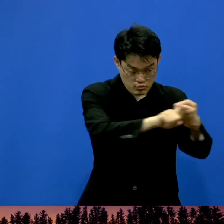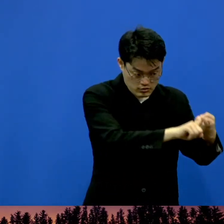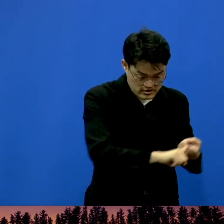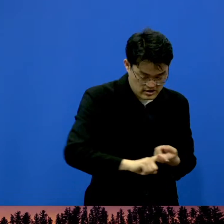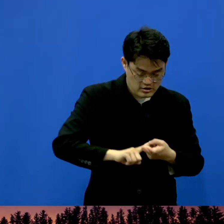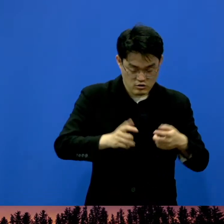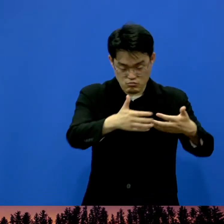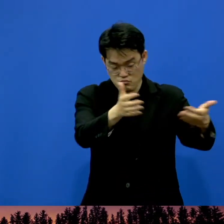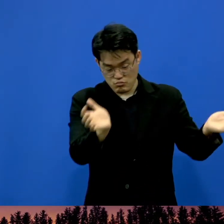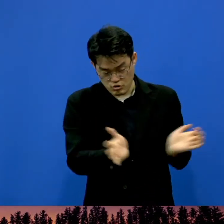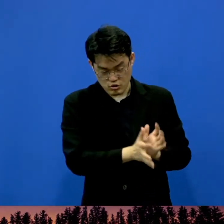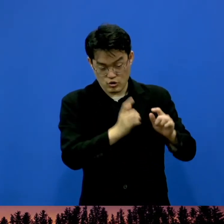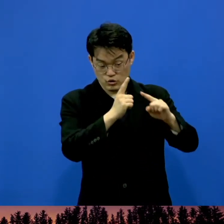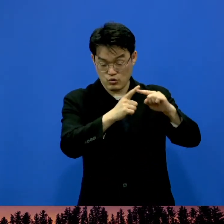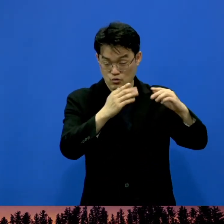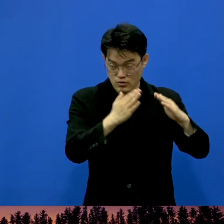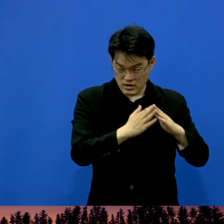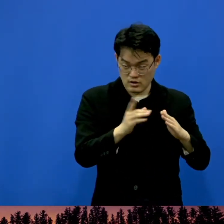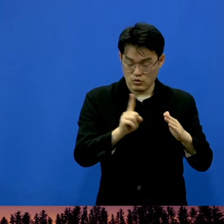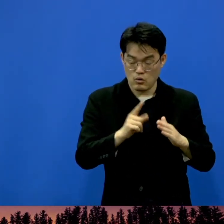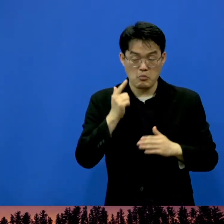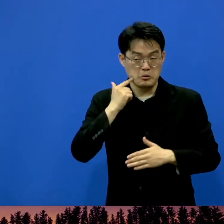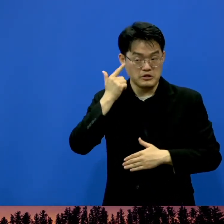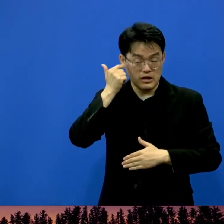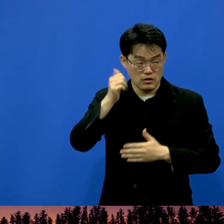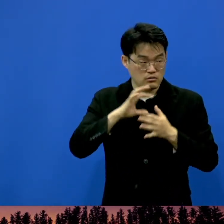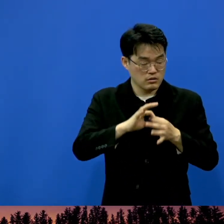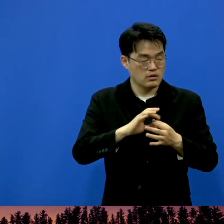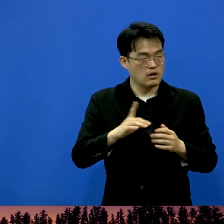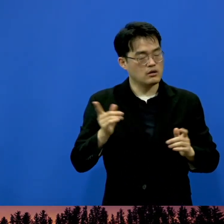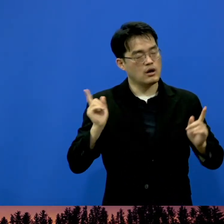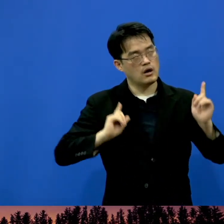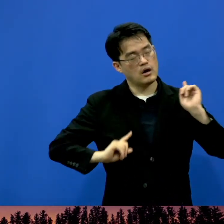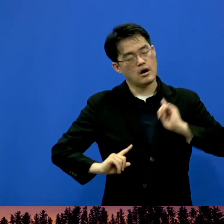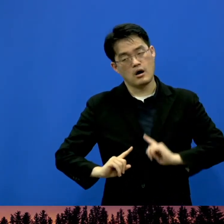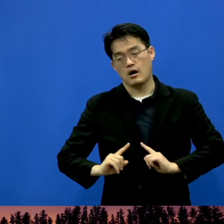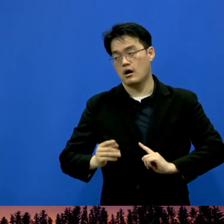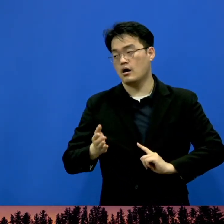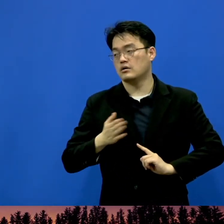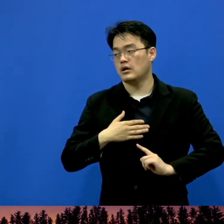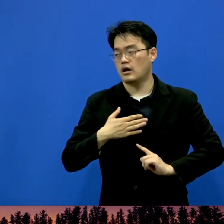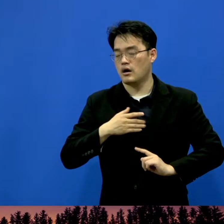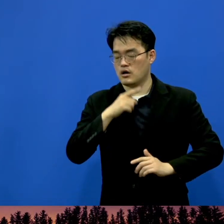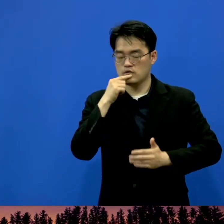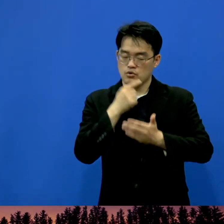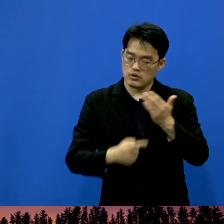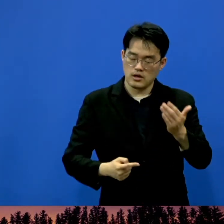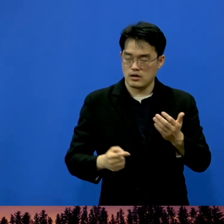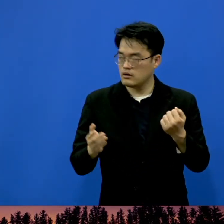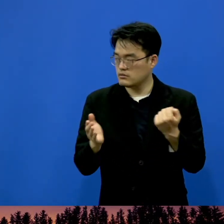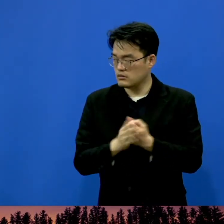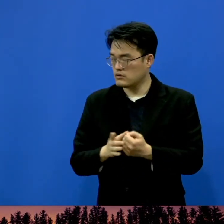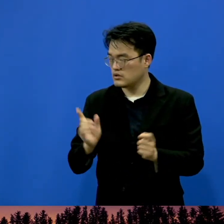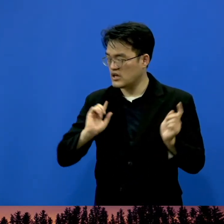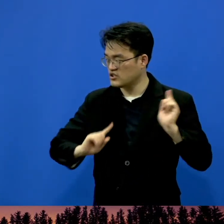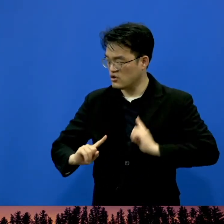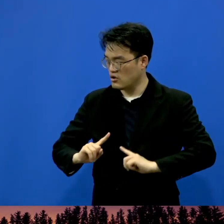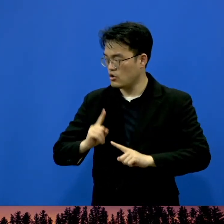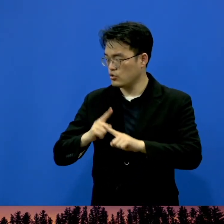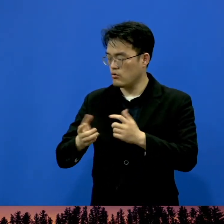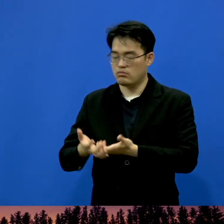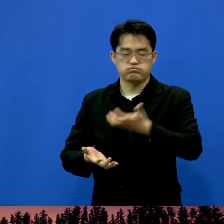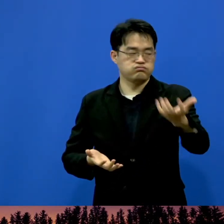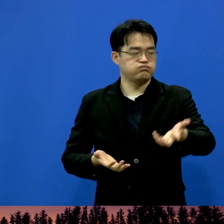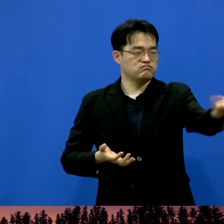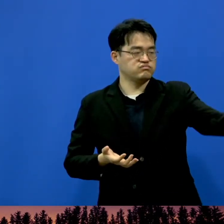교회나 때로는 목사나 이런 사람들을 통해서 상처를 받는 사람들이 그런 경우가 많아요. 그래서 교회를 옮기게 되고 그러는데,